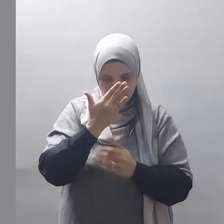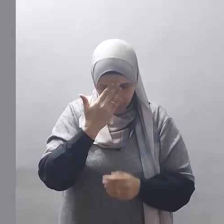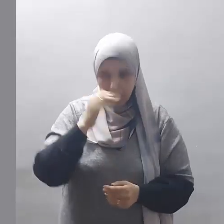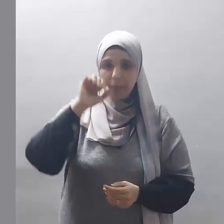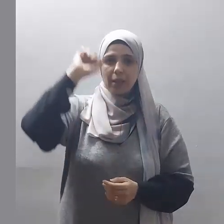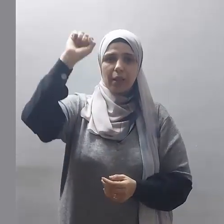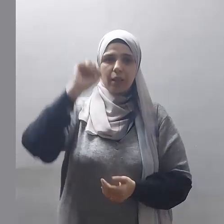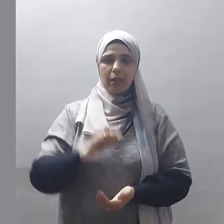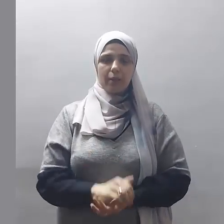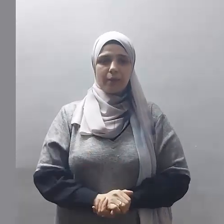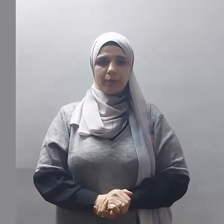عبادتك